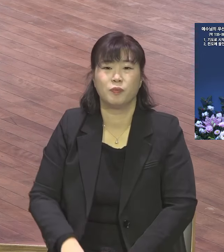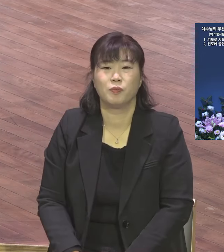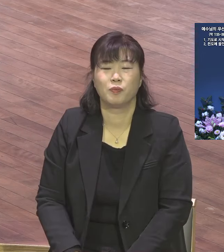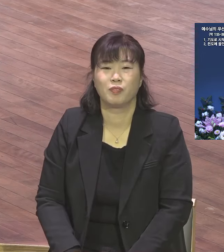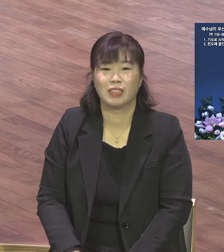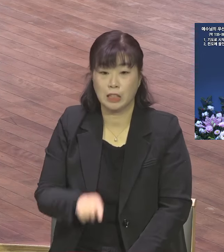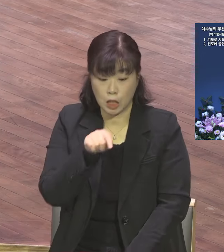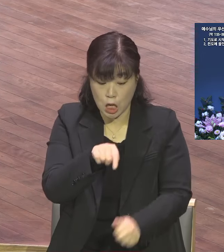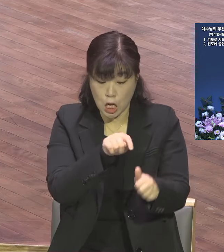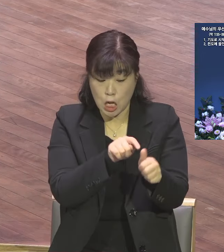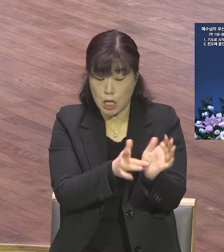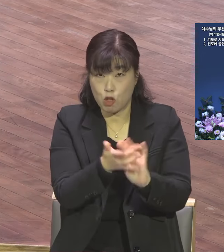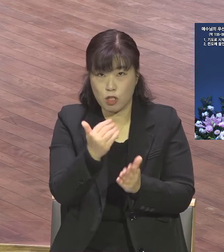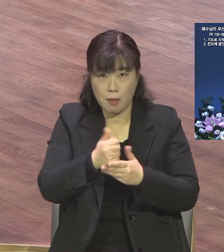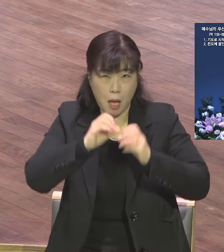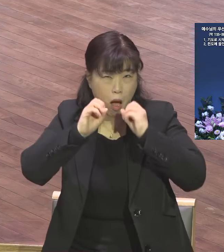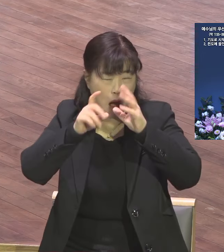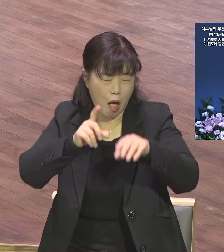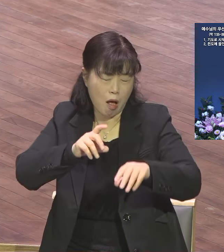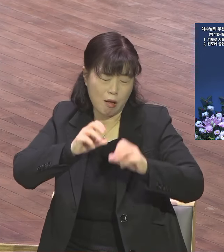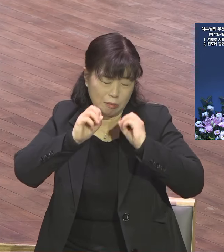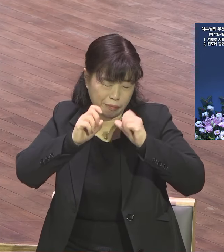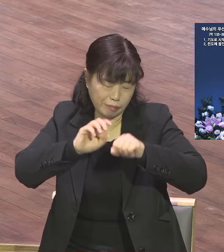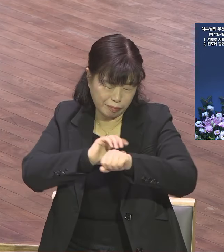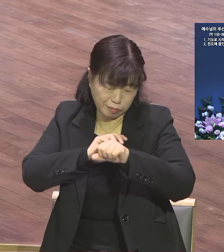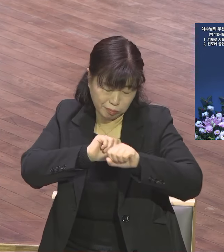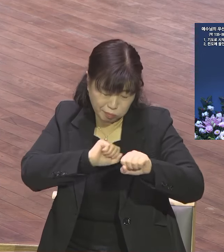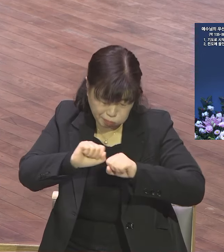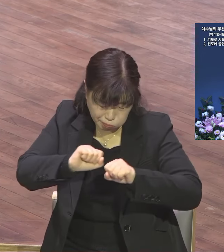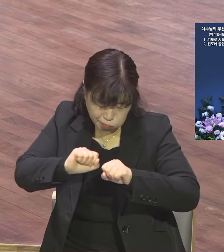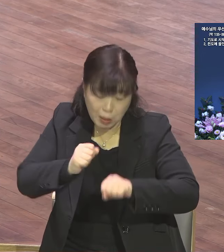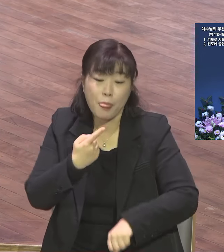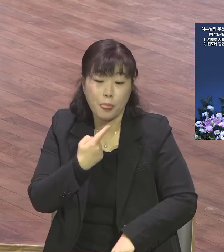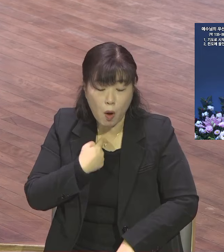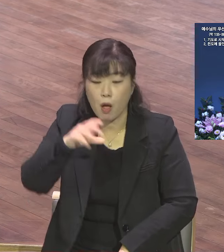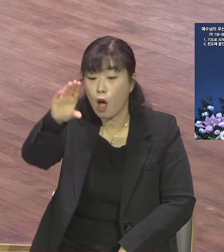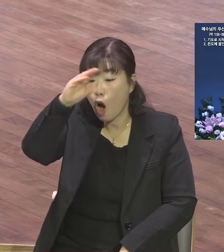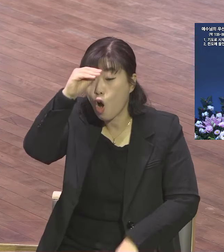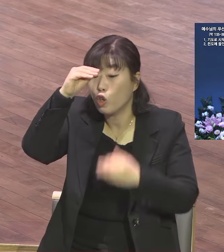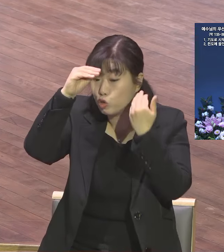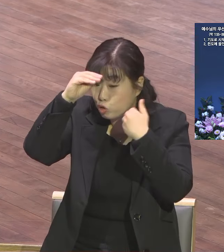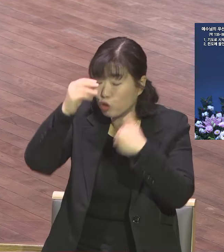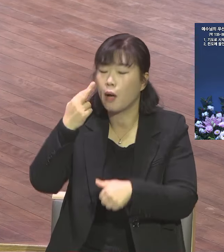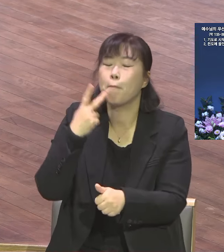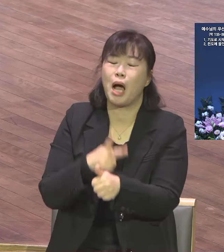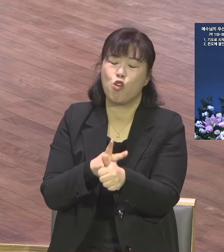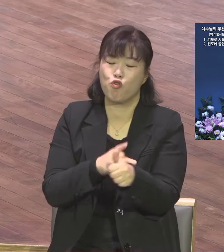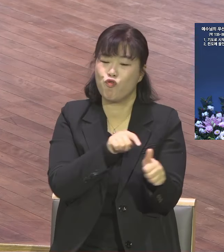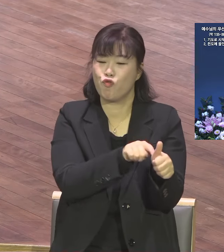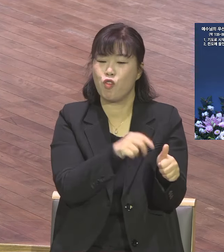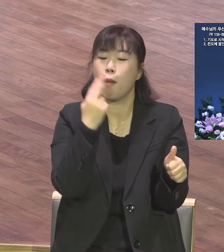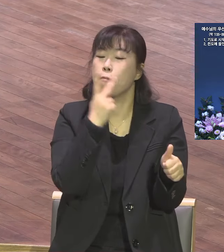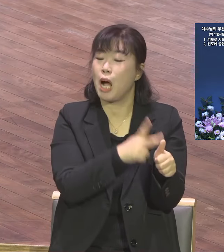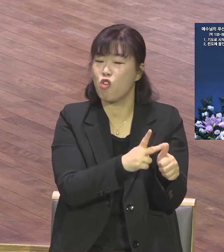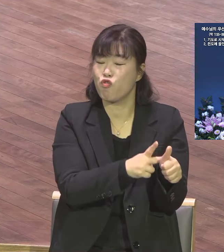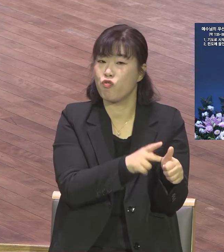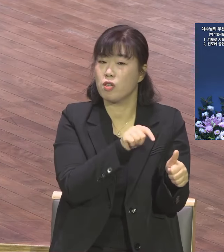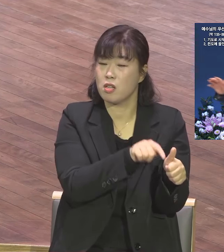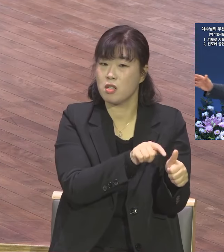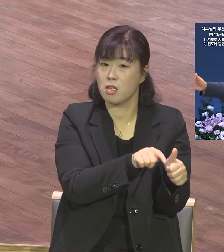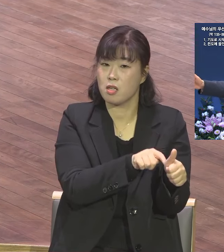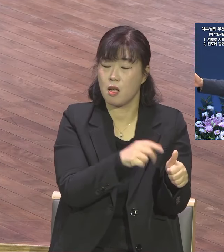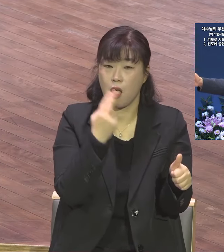전도 복음 계획을 쫙 짰습니다. 성령인도 받으면서 소아시아 복음화, 마케도니아 복음화, 로마 복음화